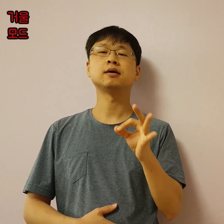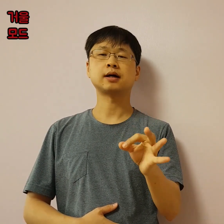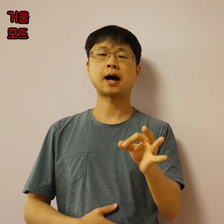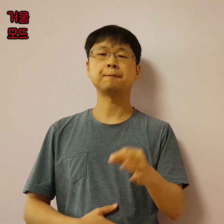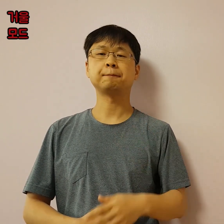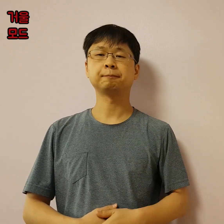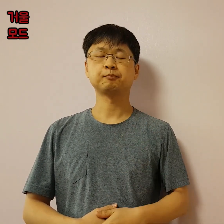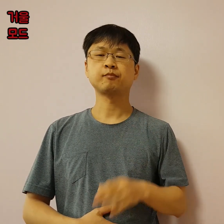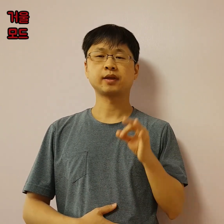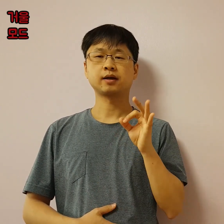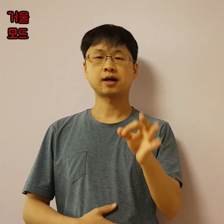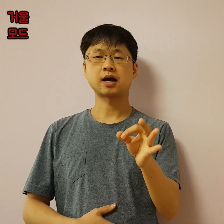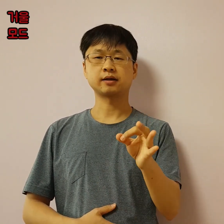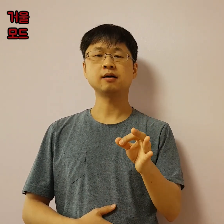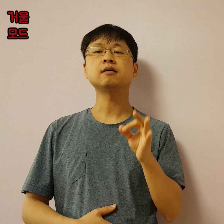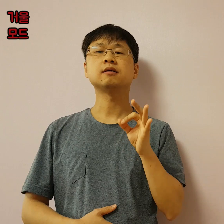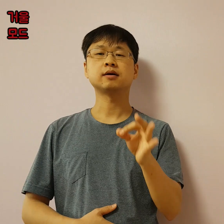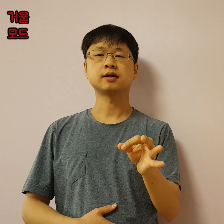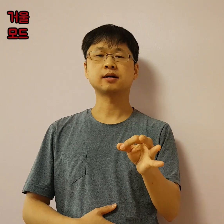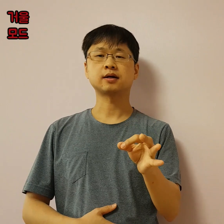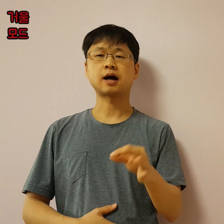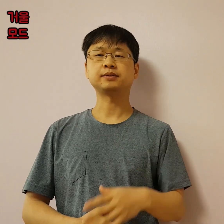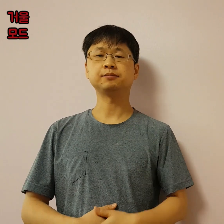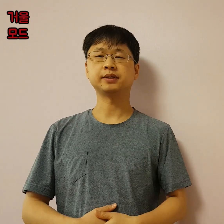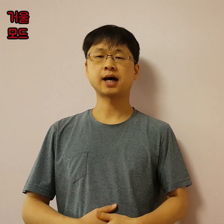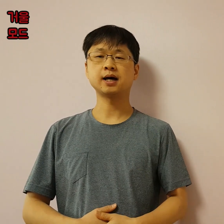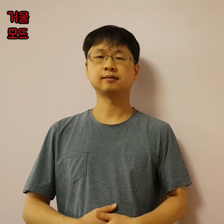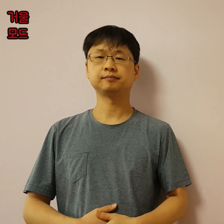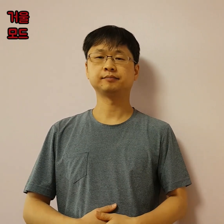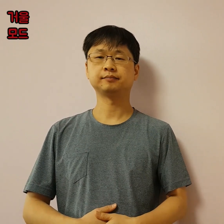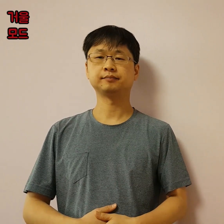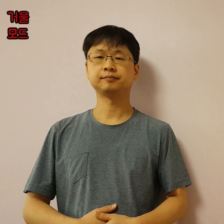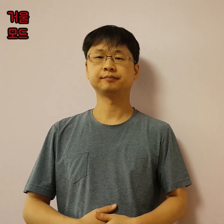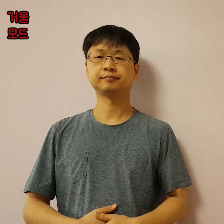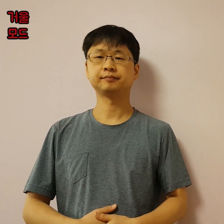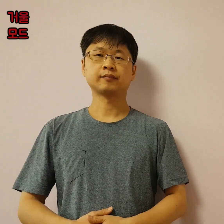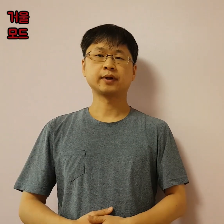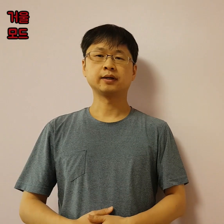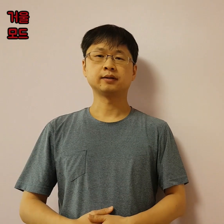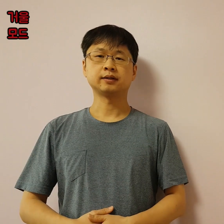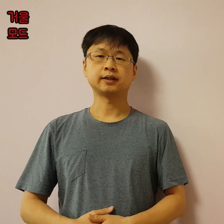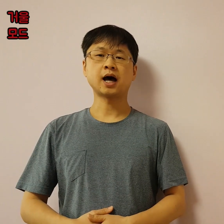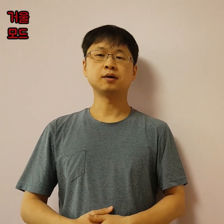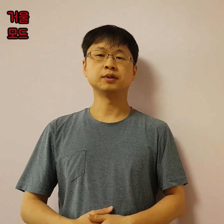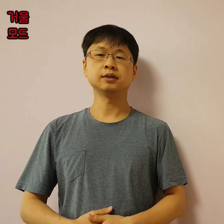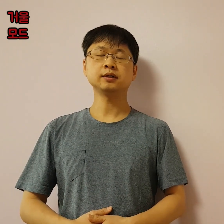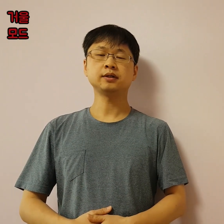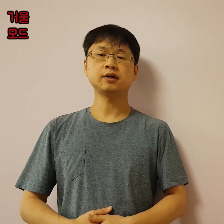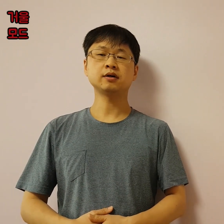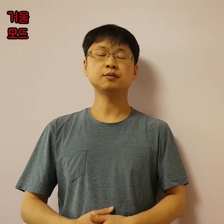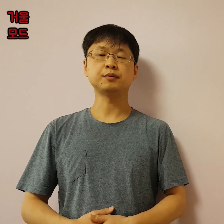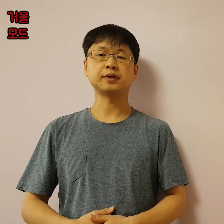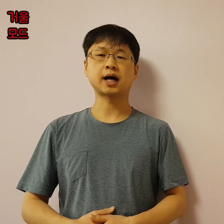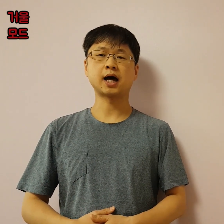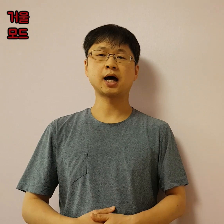값입니다. 다음은